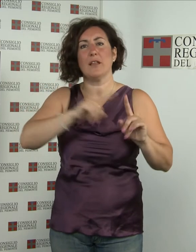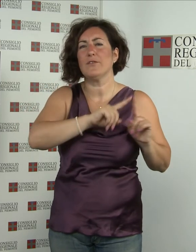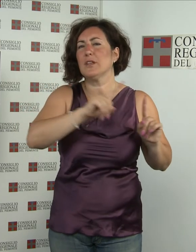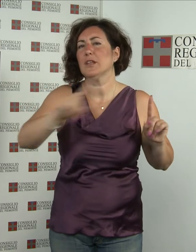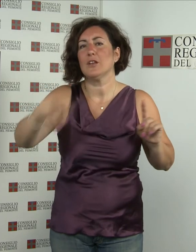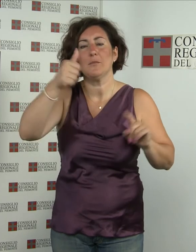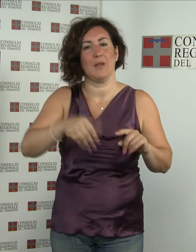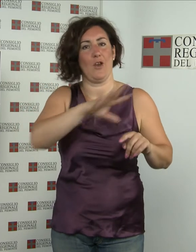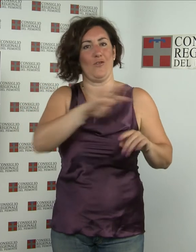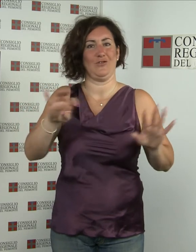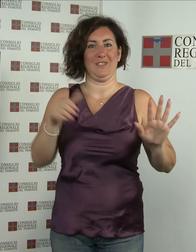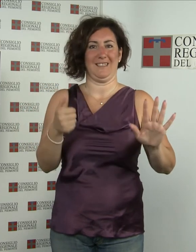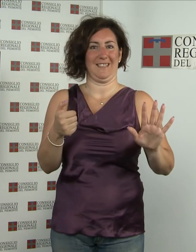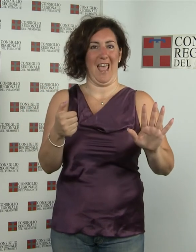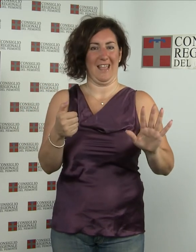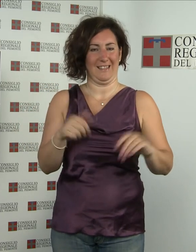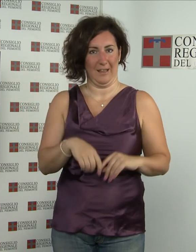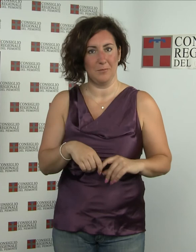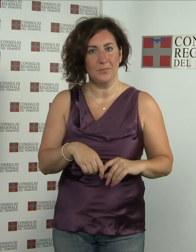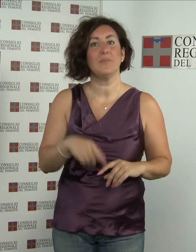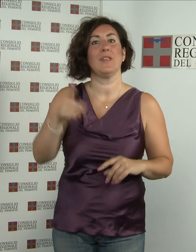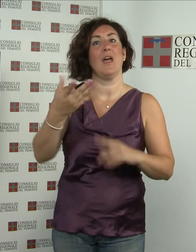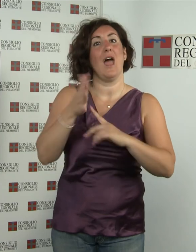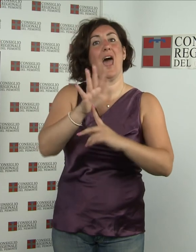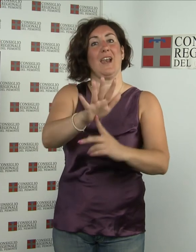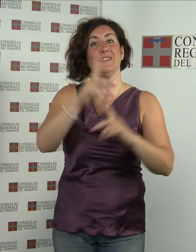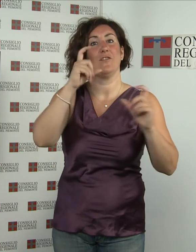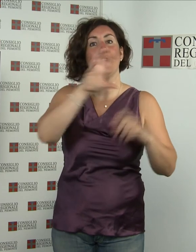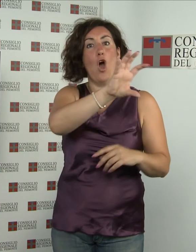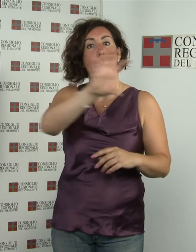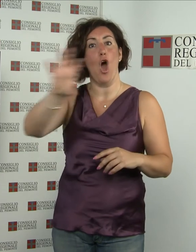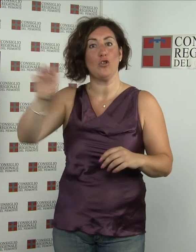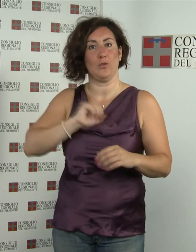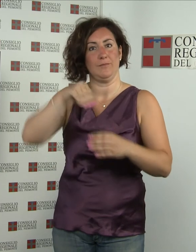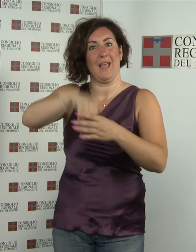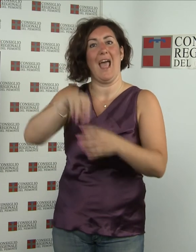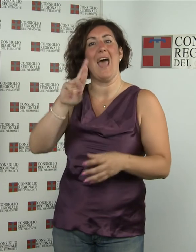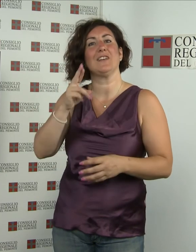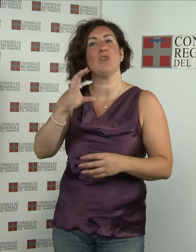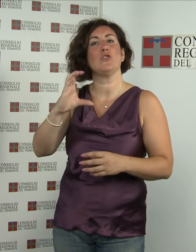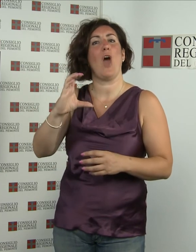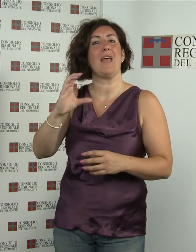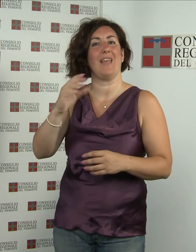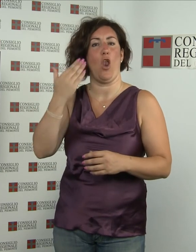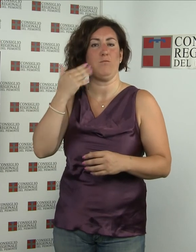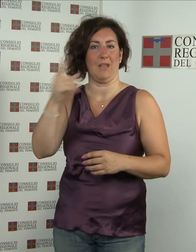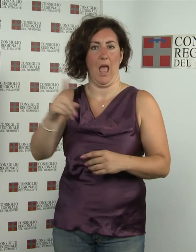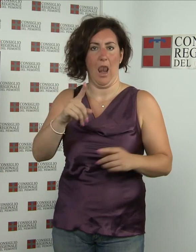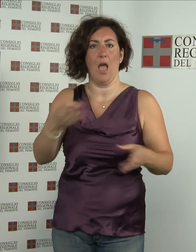1960. La rassegna fotografica è esposta nel medievale Riceto di Candelo a Biella fino al 3 agosto.